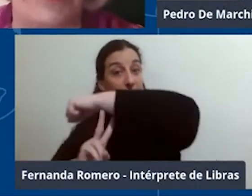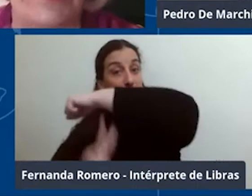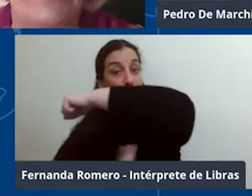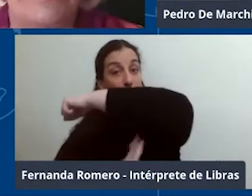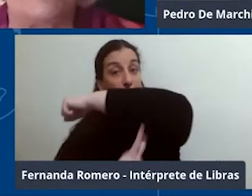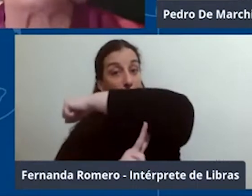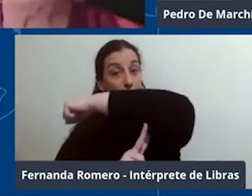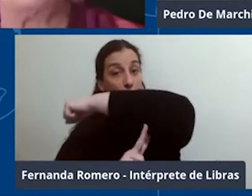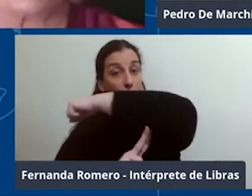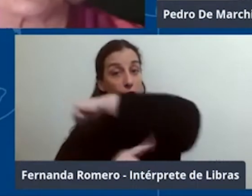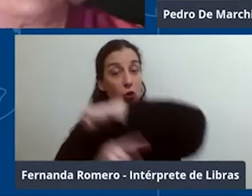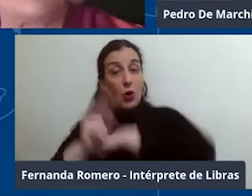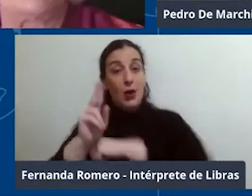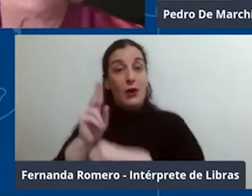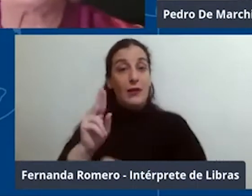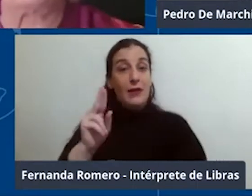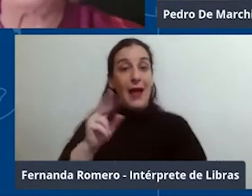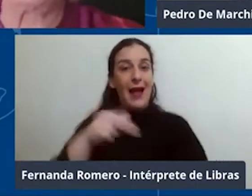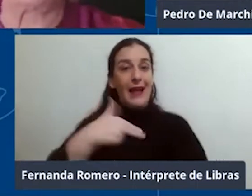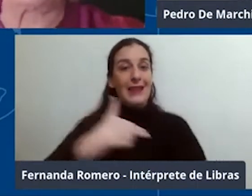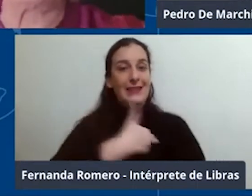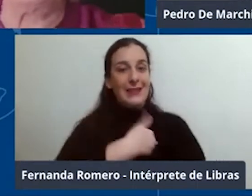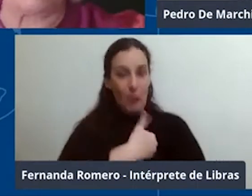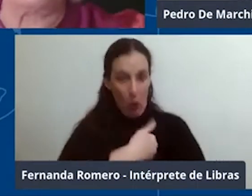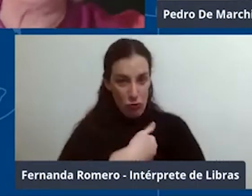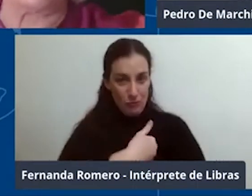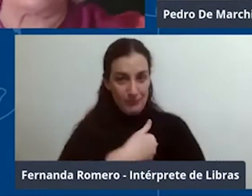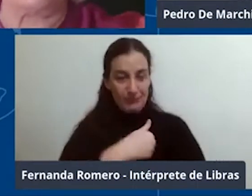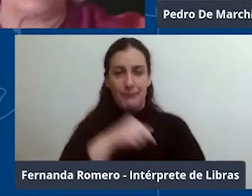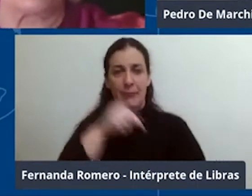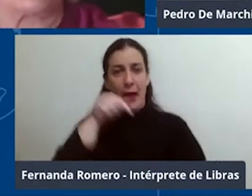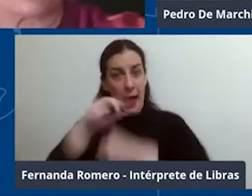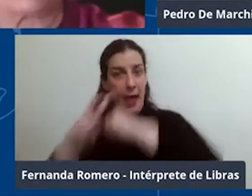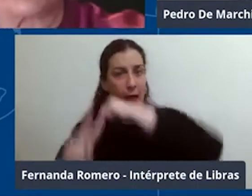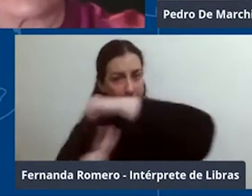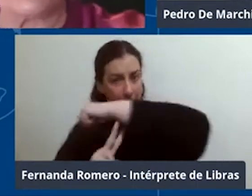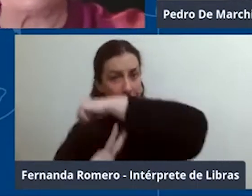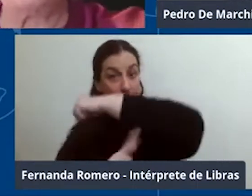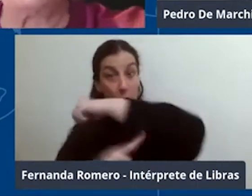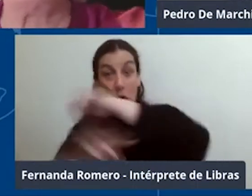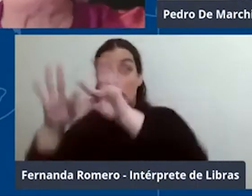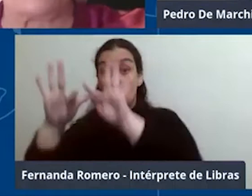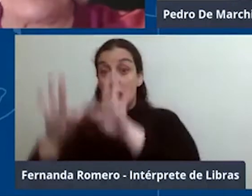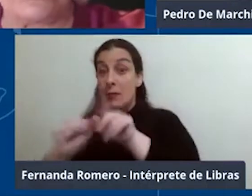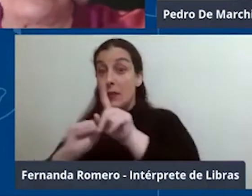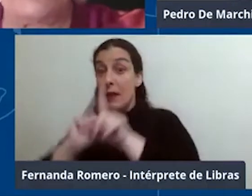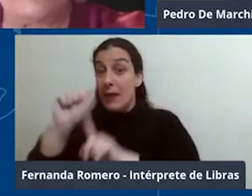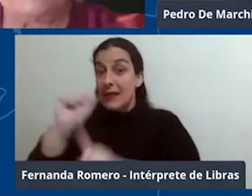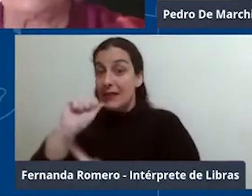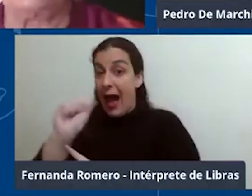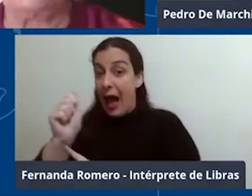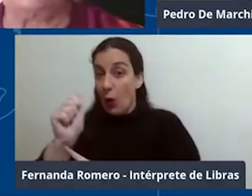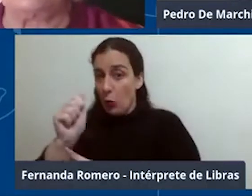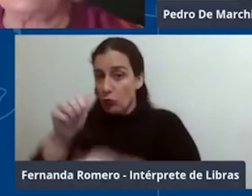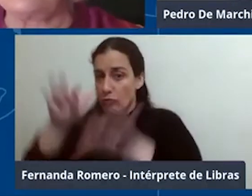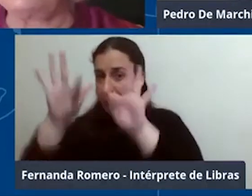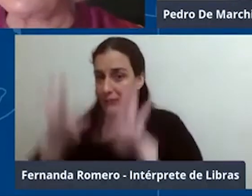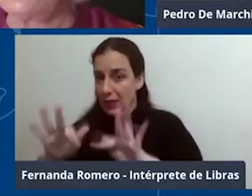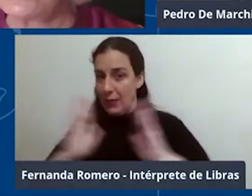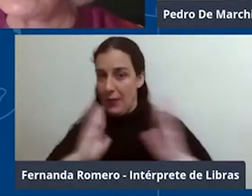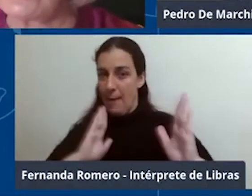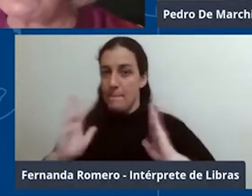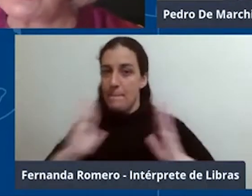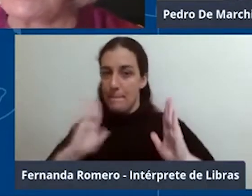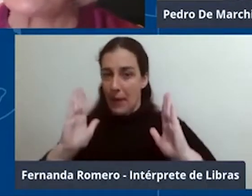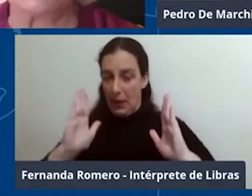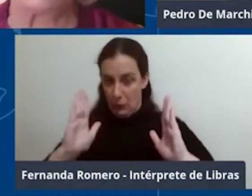sobre o Rio Uruguai, em São Borja. Essa ponte está terminando agora em agosto, a concessão termina o prazo,